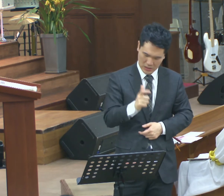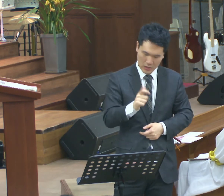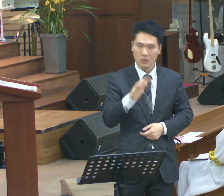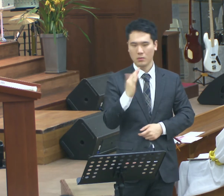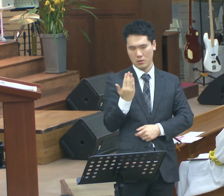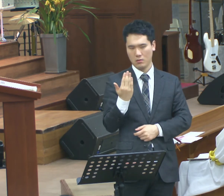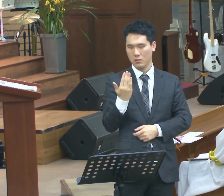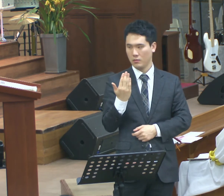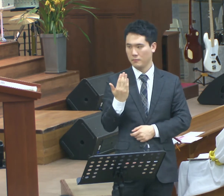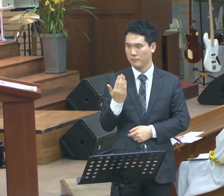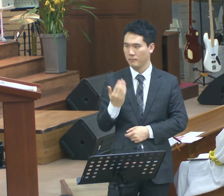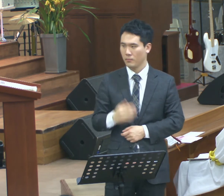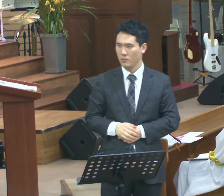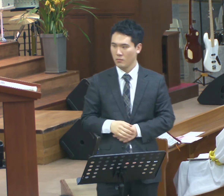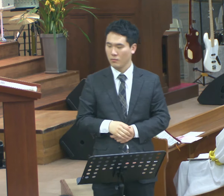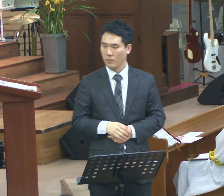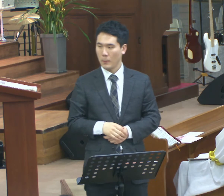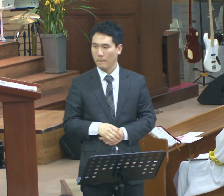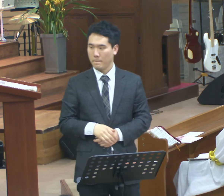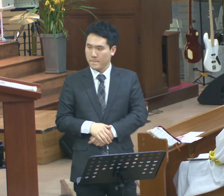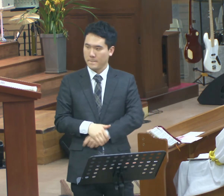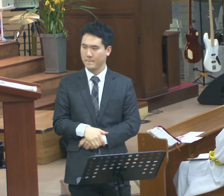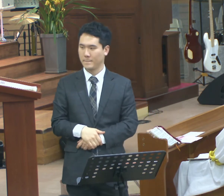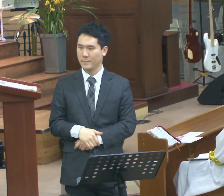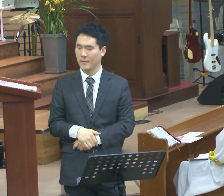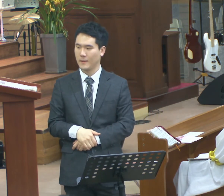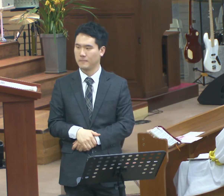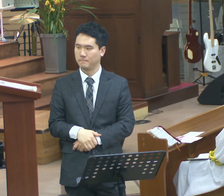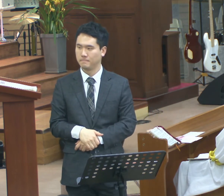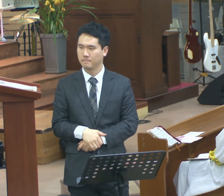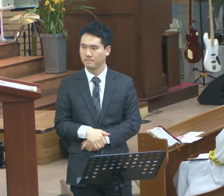점점 더 둔한 사람이 될 수가 있는 거예요.